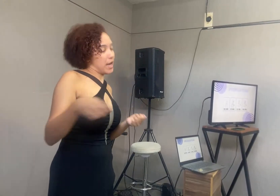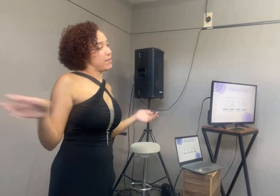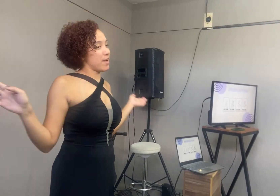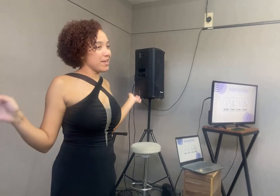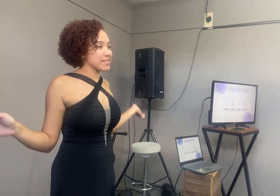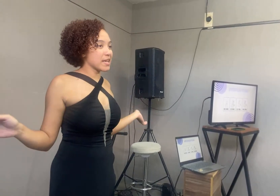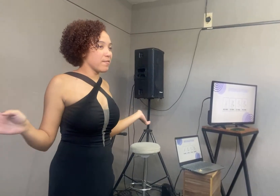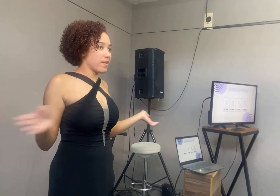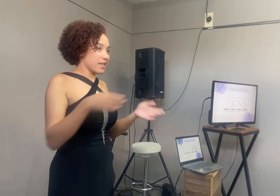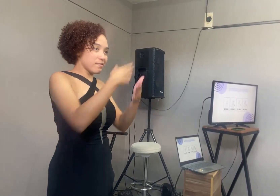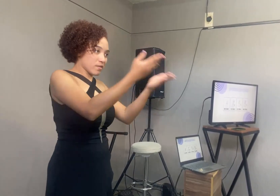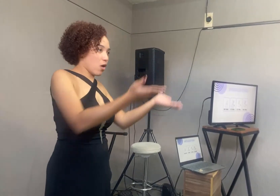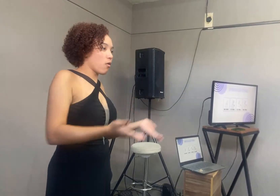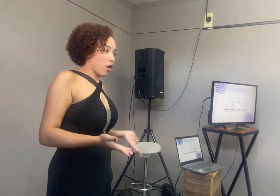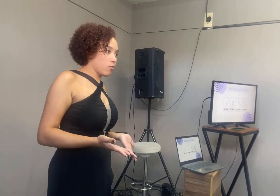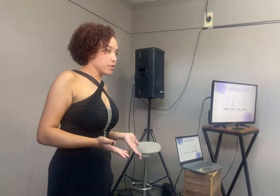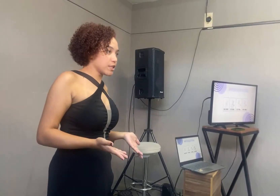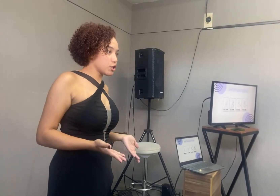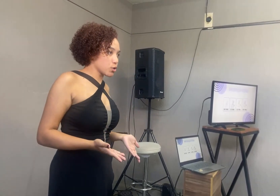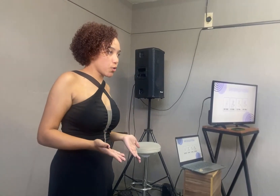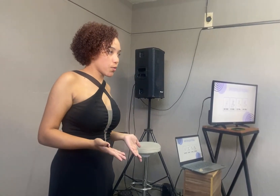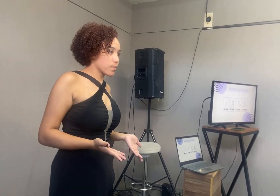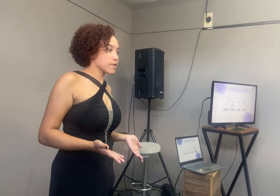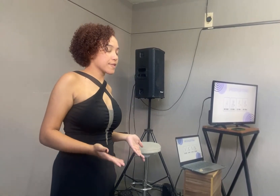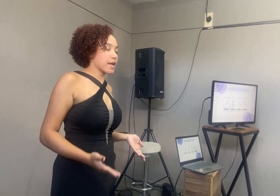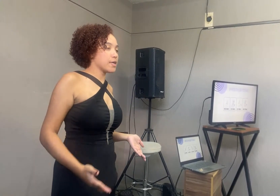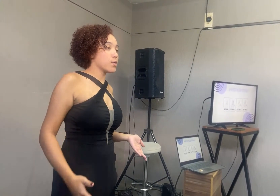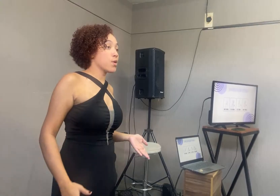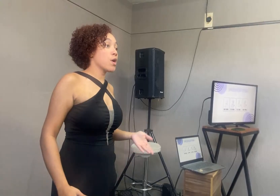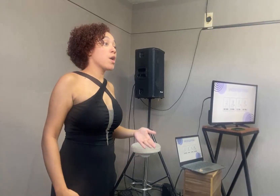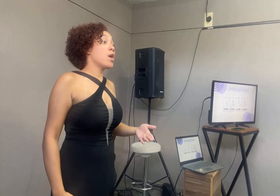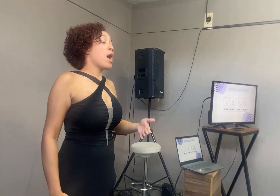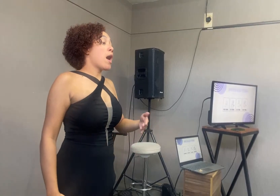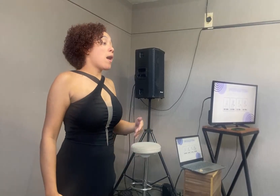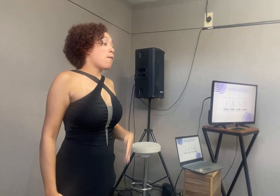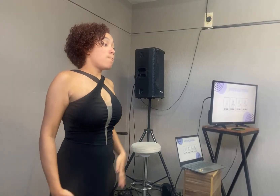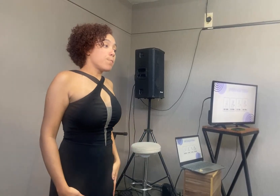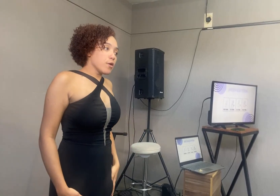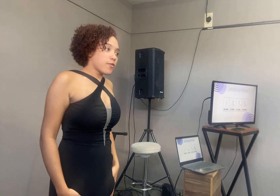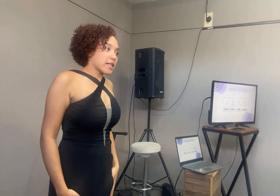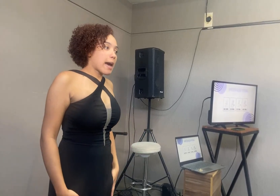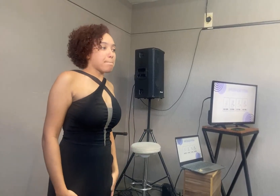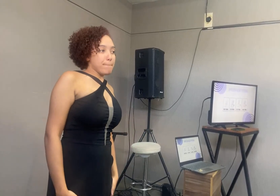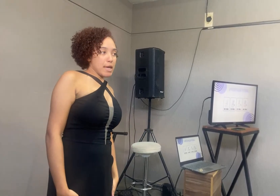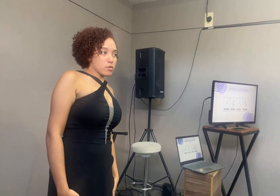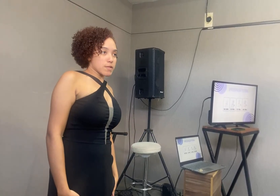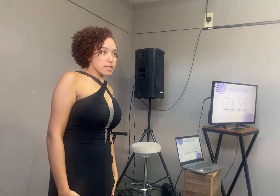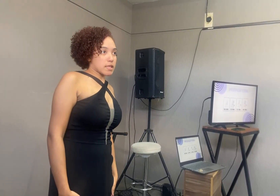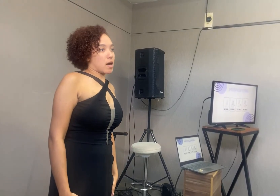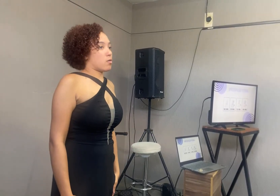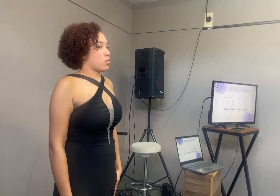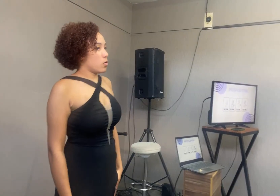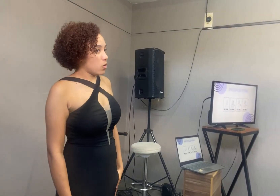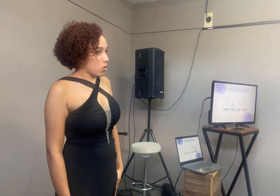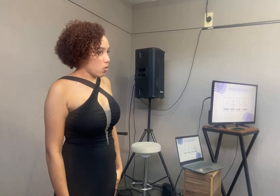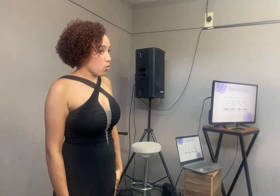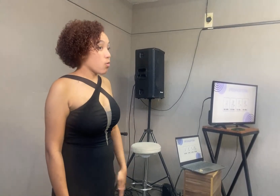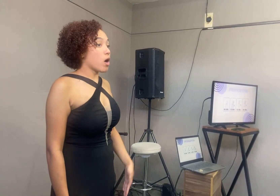vai escrever tal qual você digitou, certo? Para eu falar meu sinal ou qual o